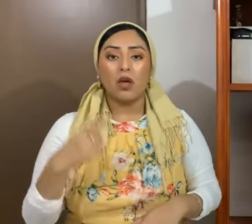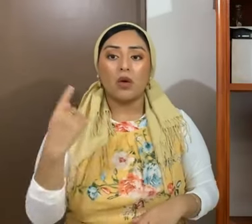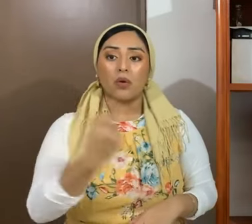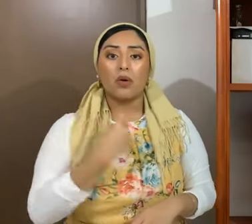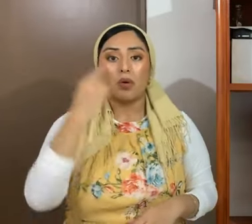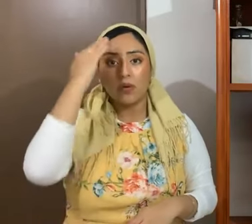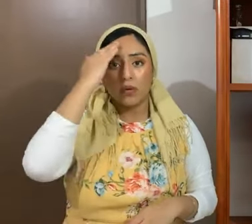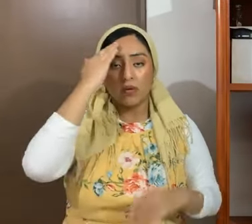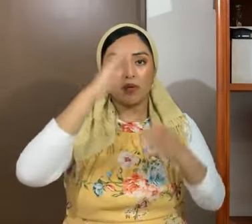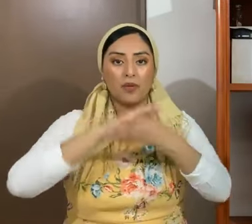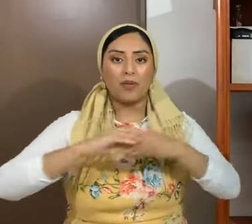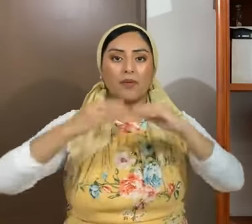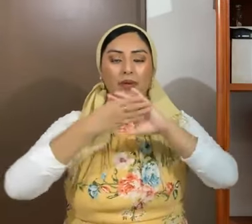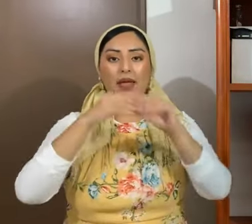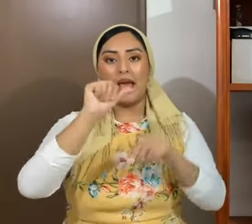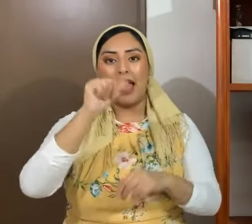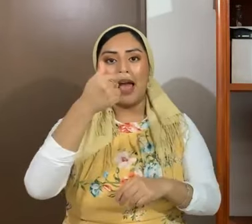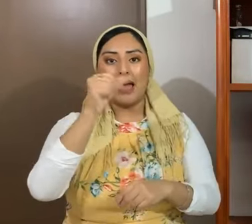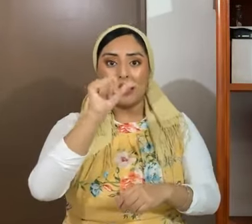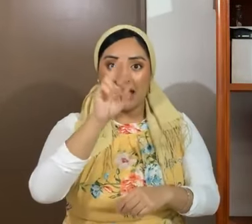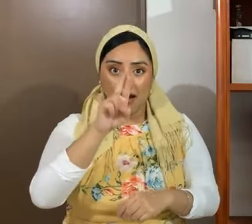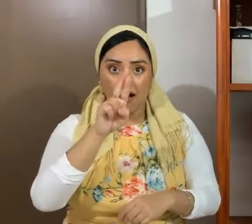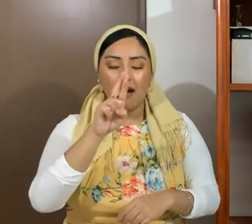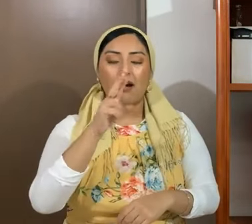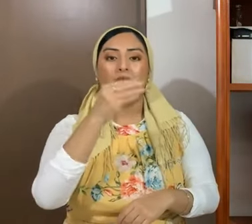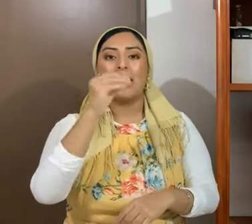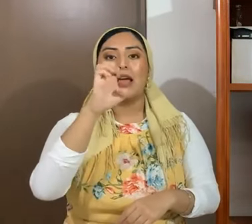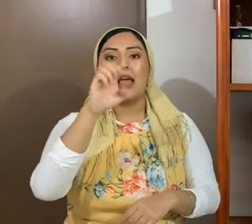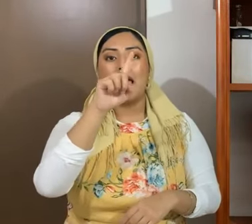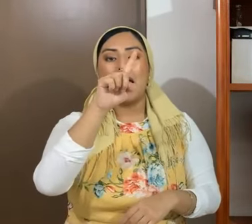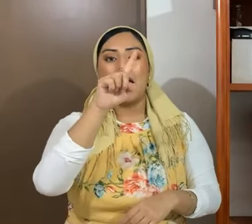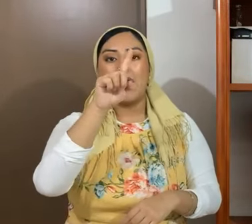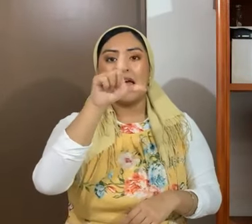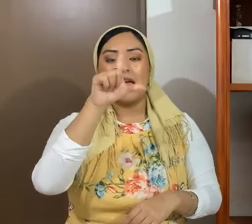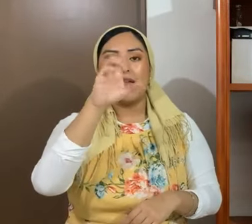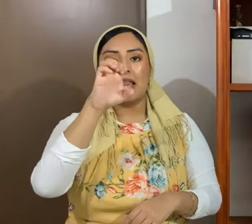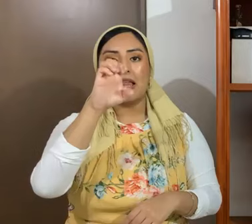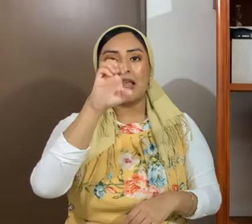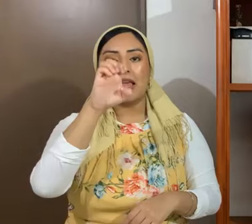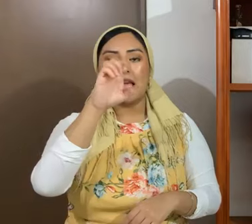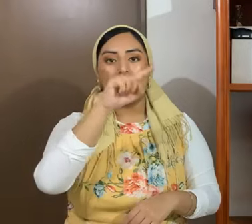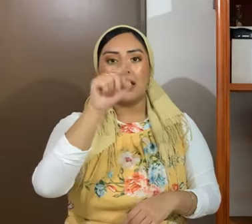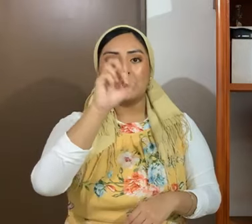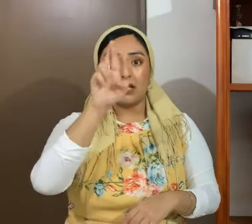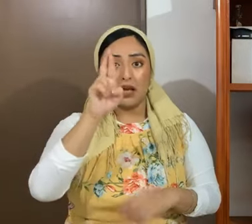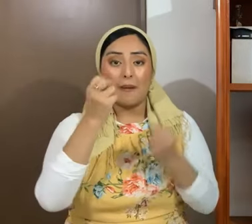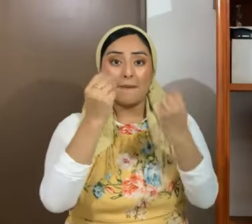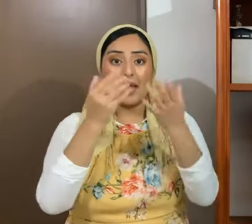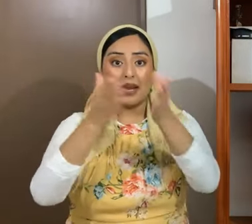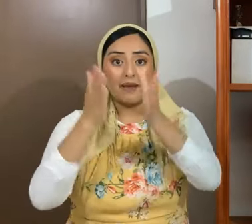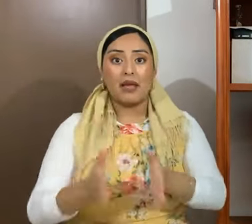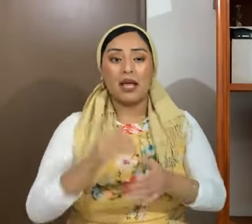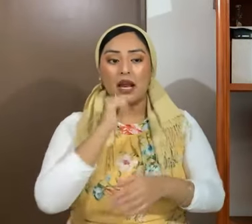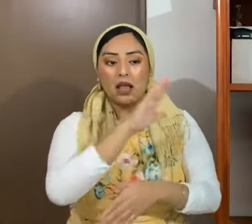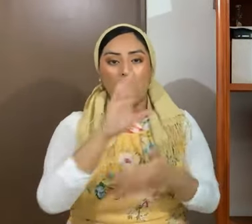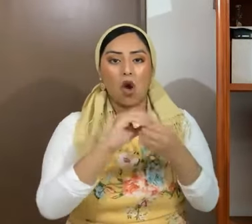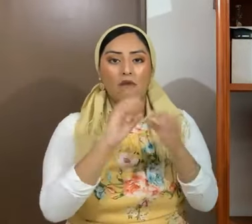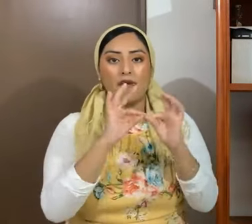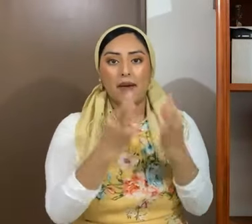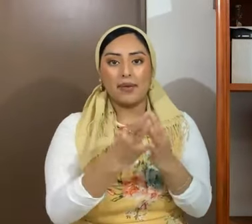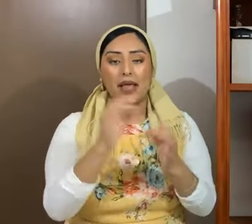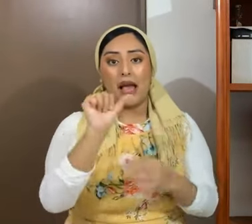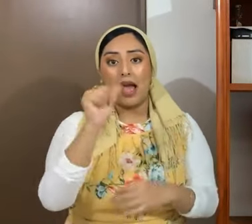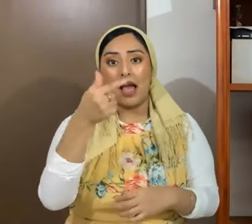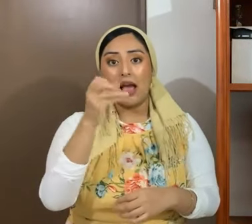Sabemos por la historia de Agar y de Eliezer, el siervo de Abraham, que muchos de los siervos de Abraham no eran de su familia.